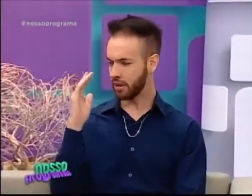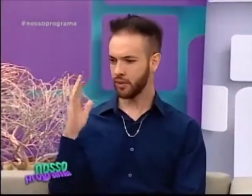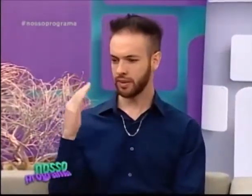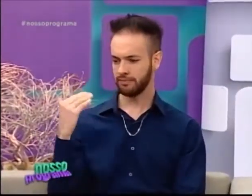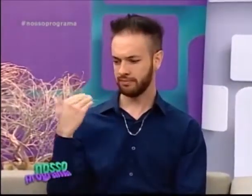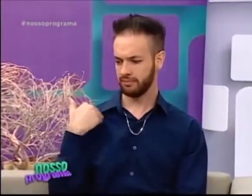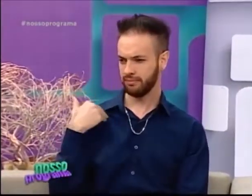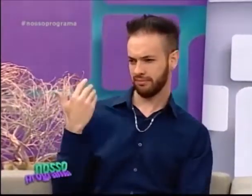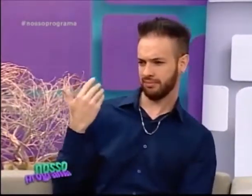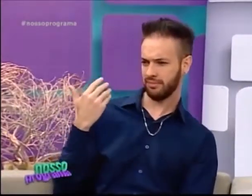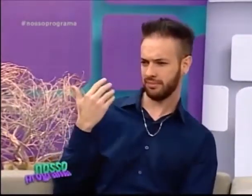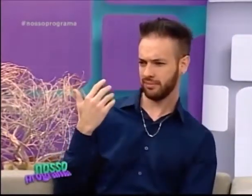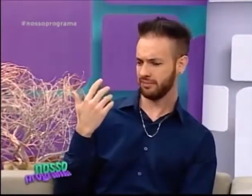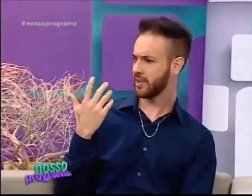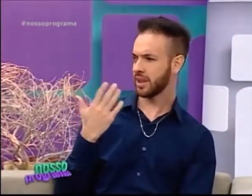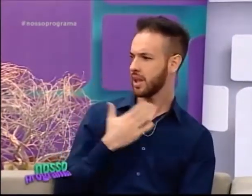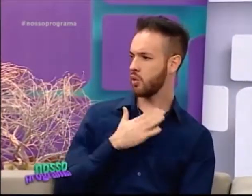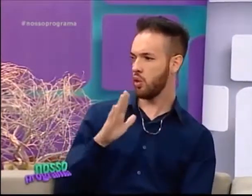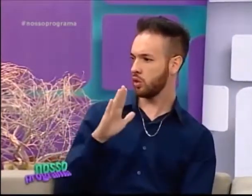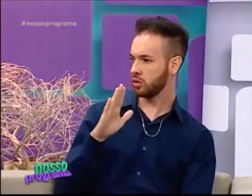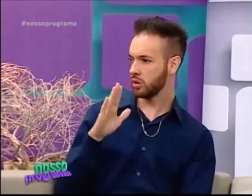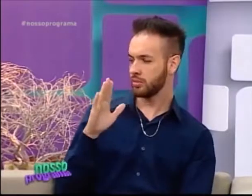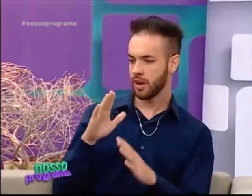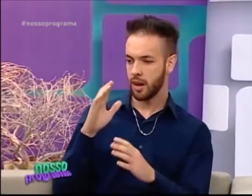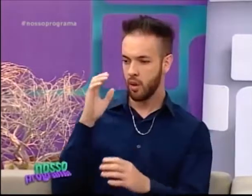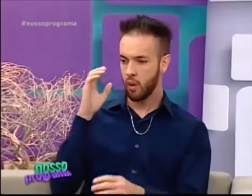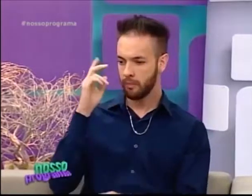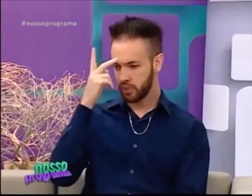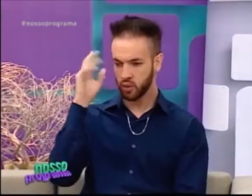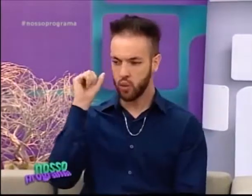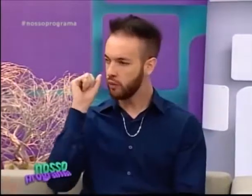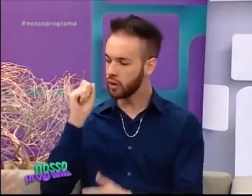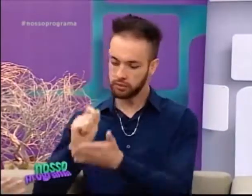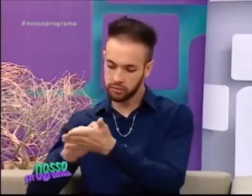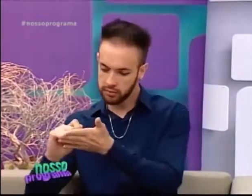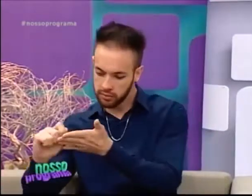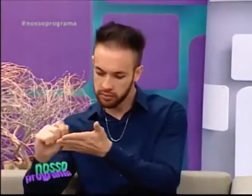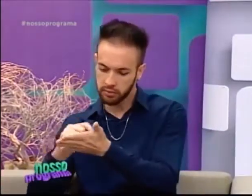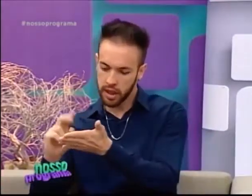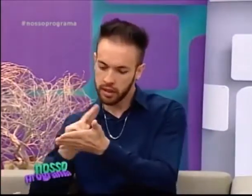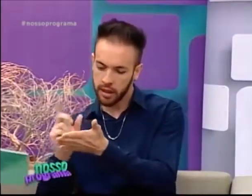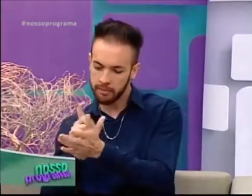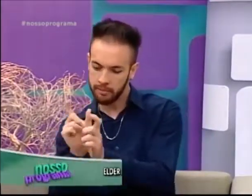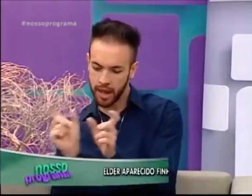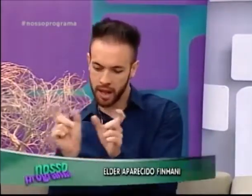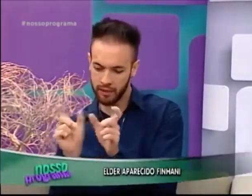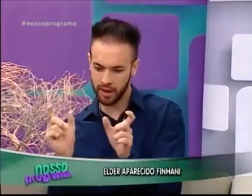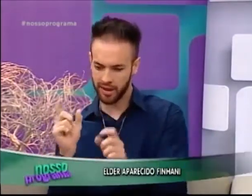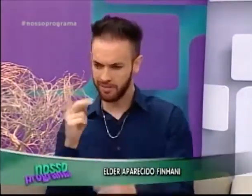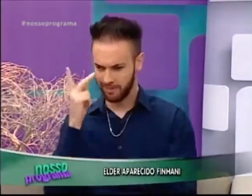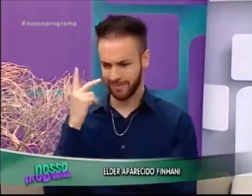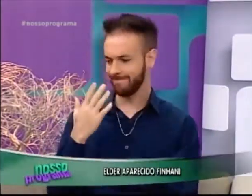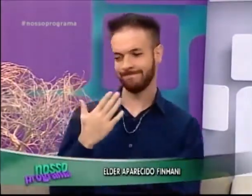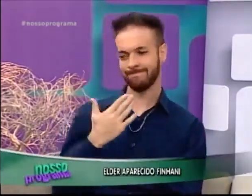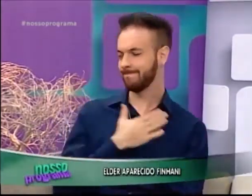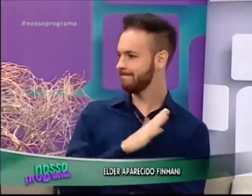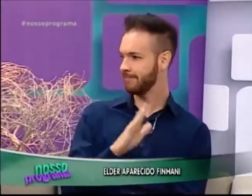Então, depende. Se a pessoa não sabe, ela te chamar, ele não gosta. Cutucar, não gosta. Ele prefere que escreva as